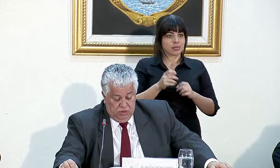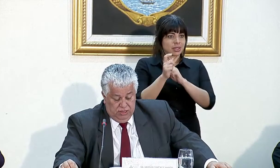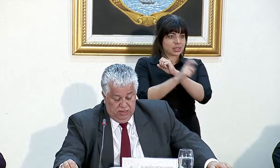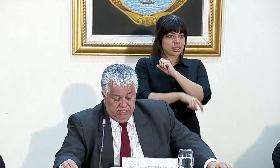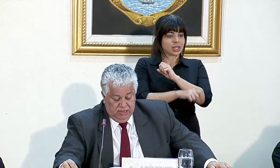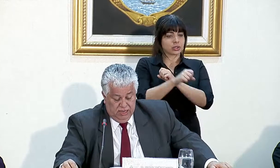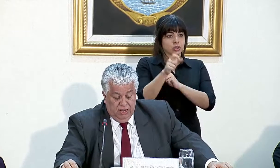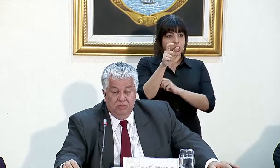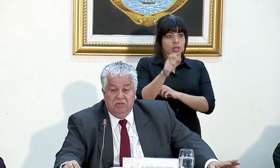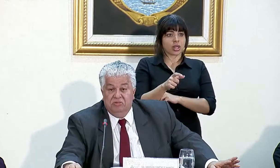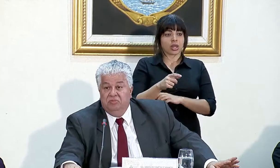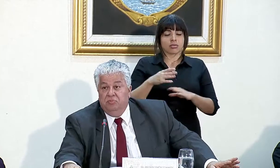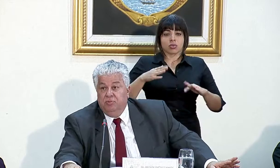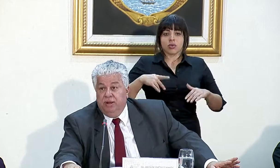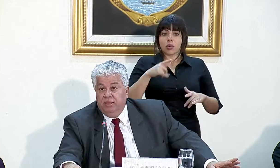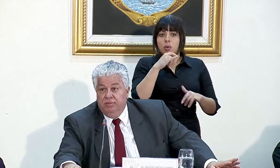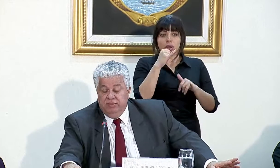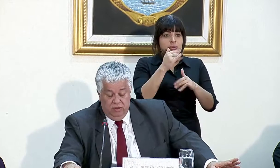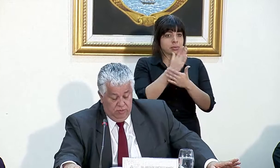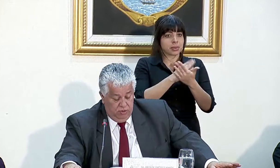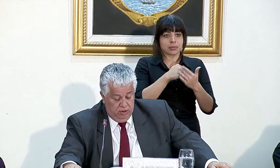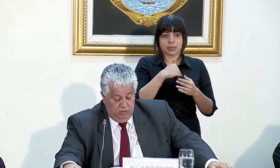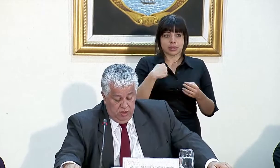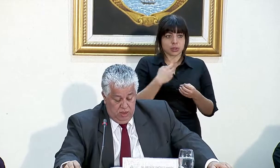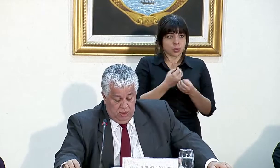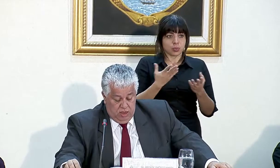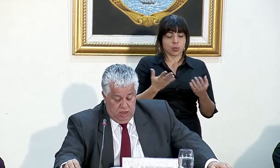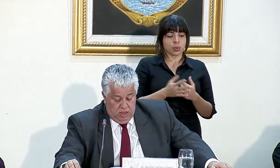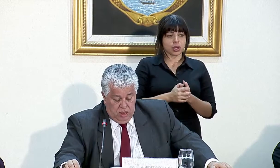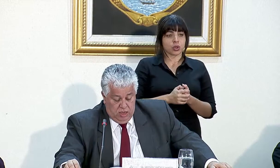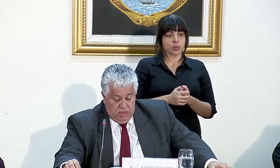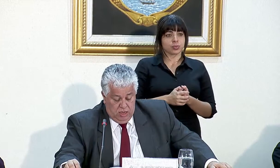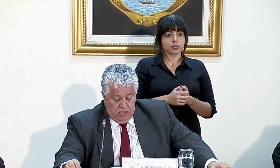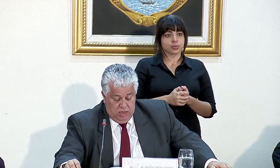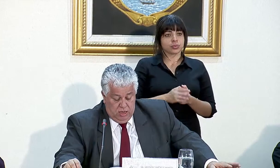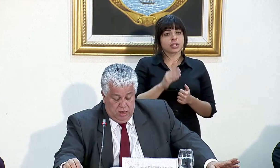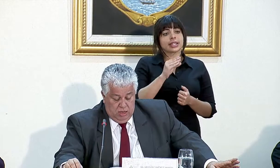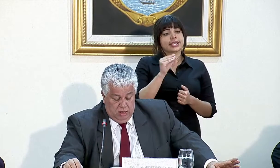su contra y ni siquiera hay una acusación por parte del Ministerio Público.